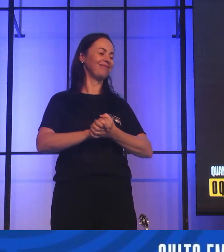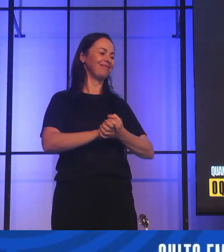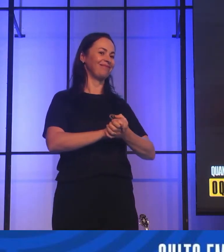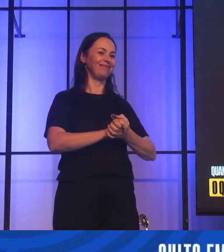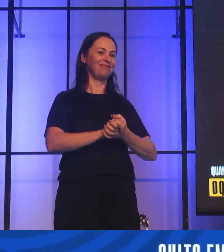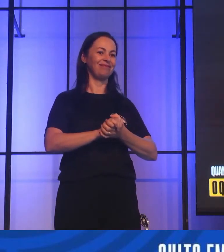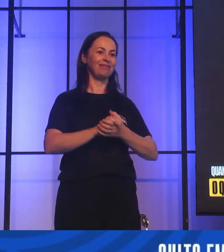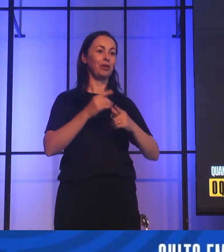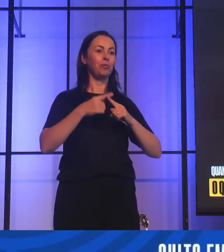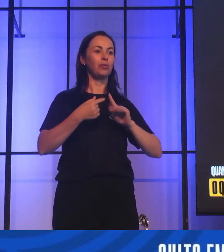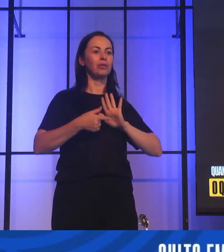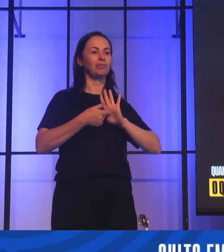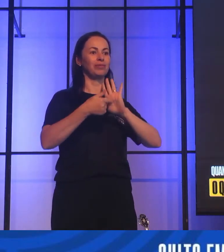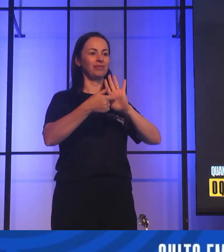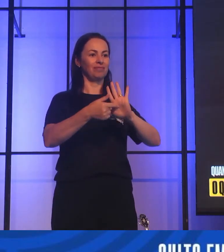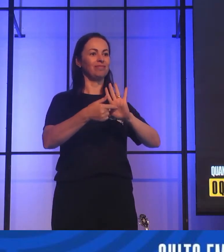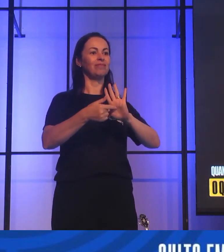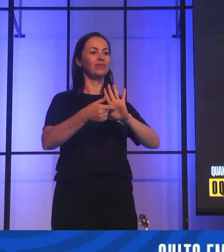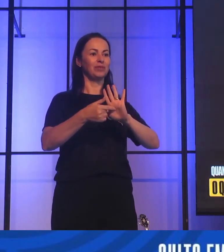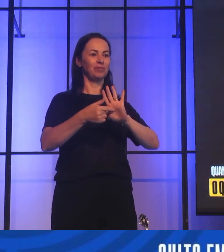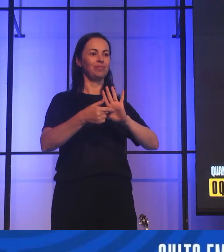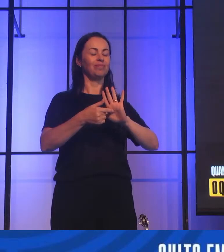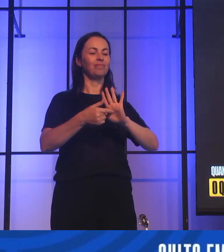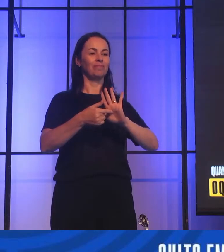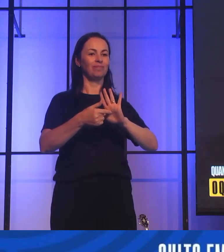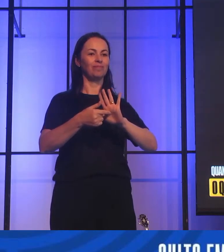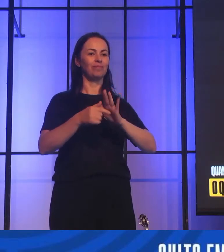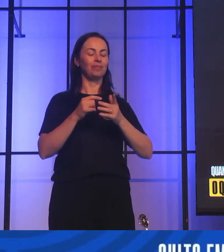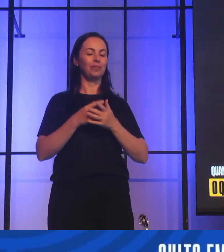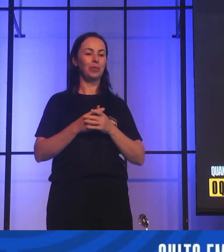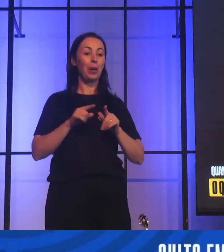Reações revelam o que somos.